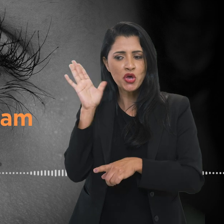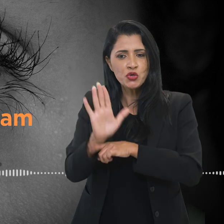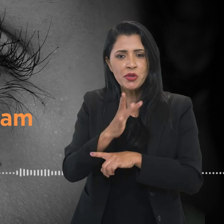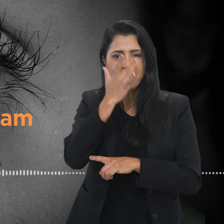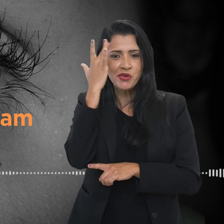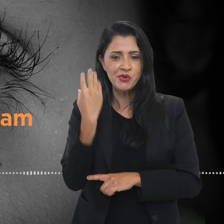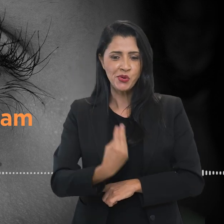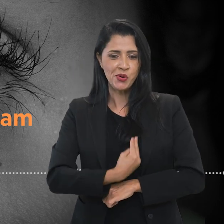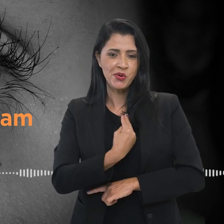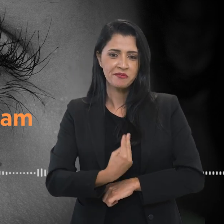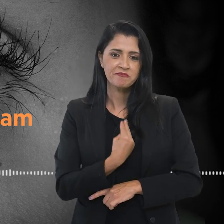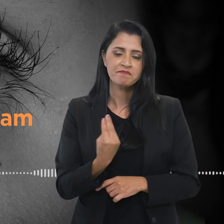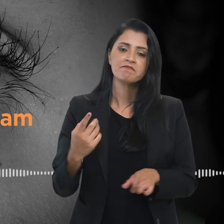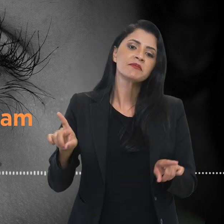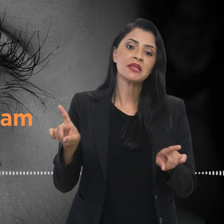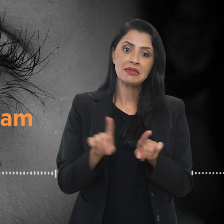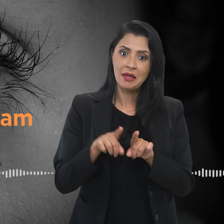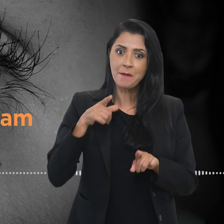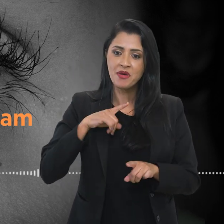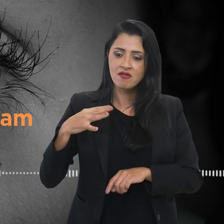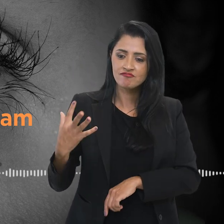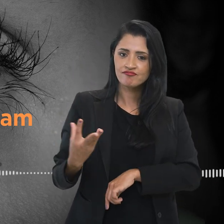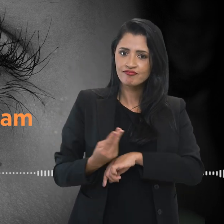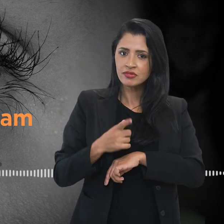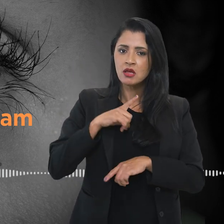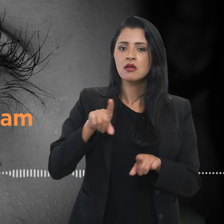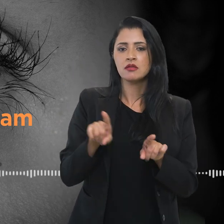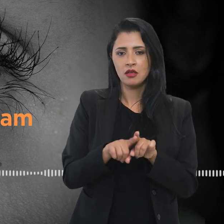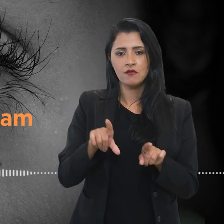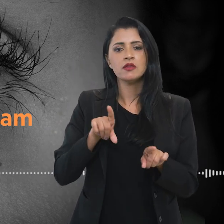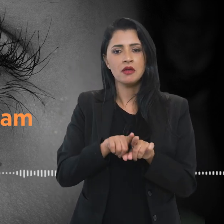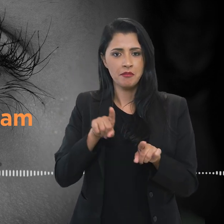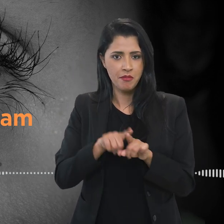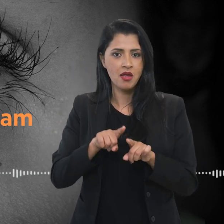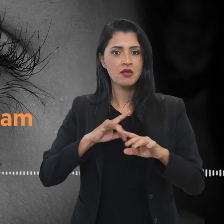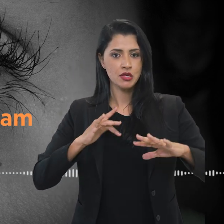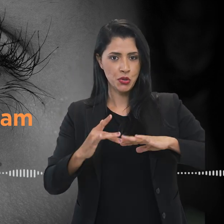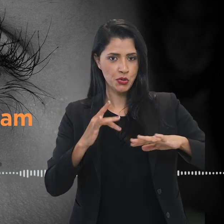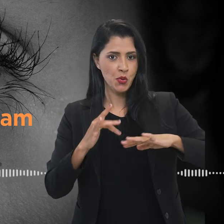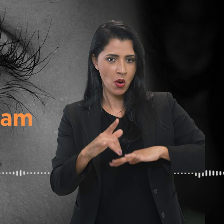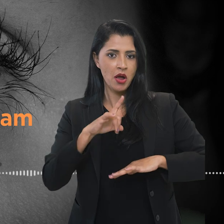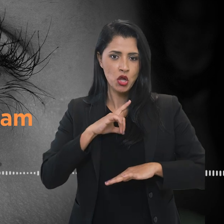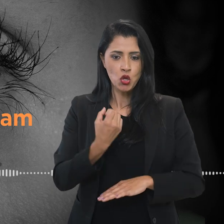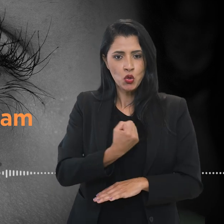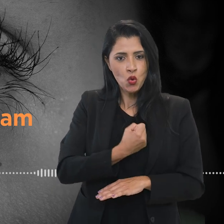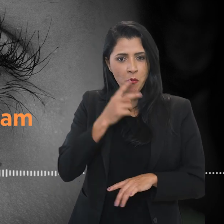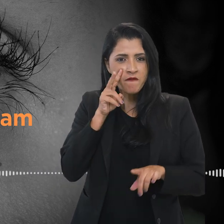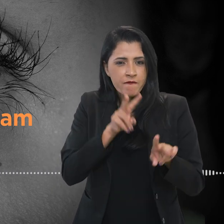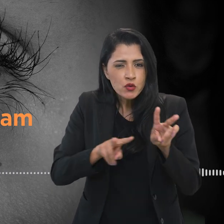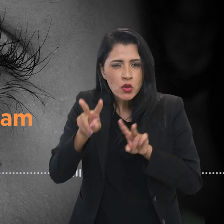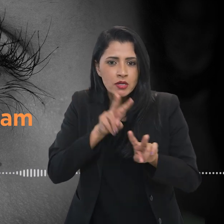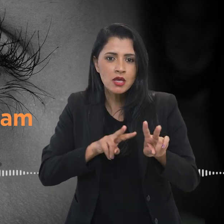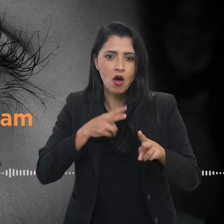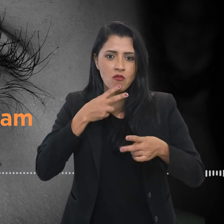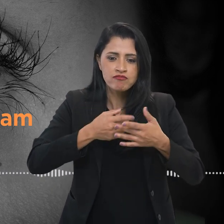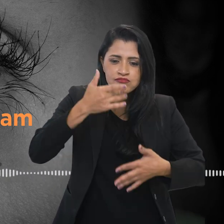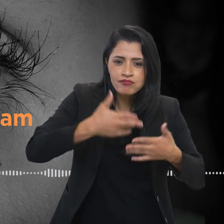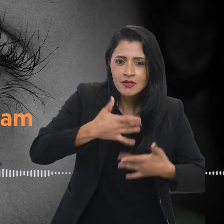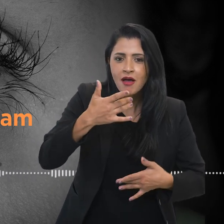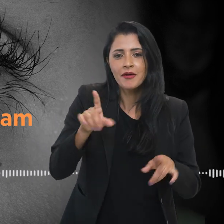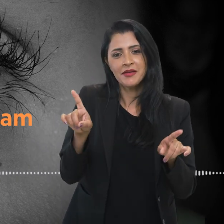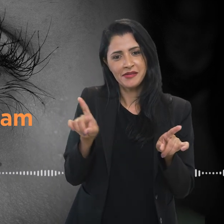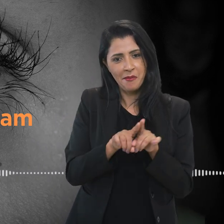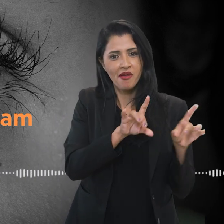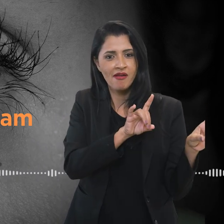lacunas nas vidas das pessoas. E além do impacto qualitativo, tivemos também impacto nas redes sociais, entre números de visualização, comentários